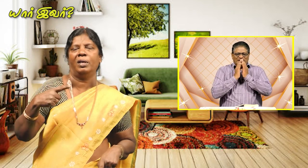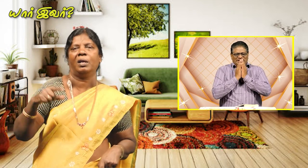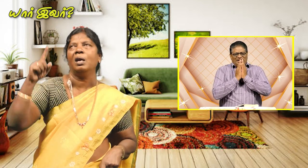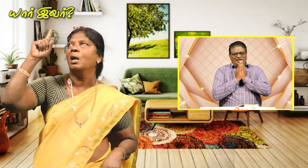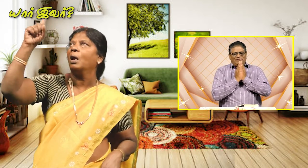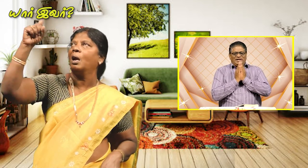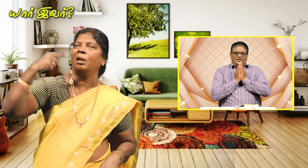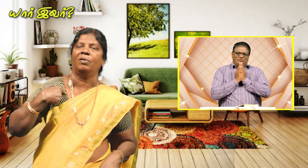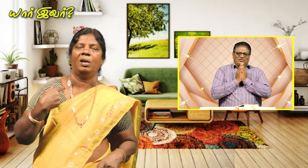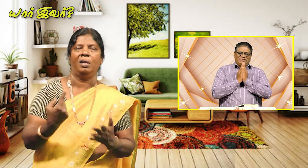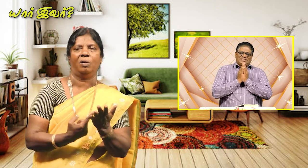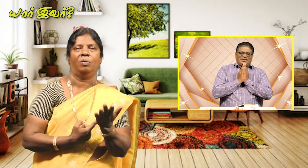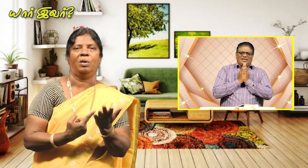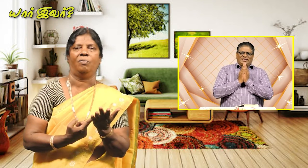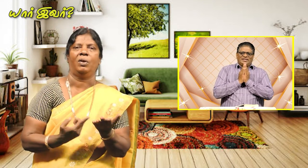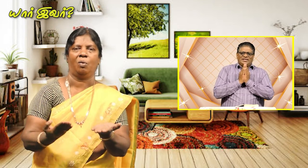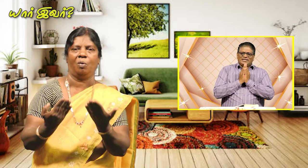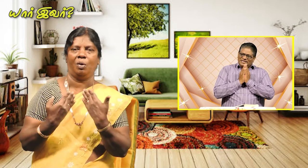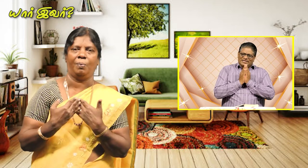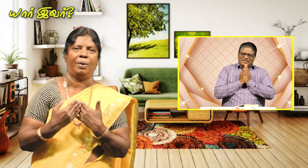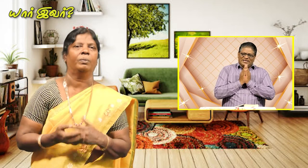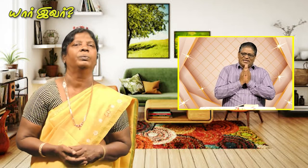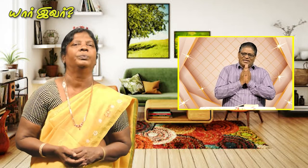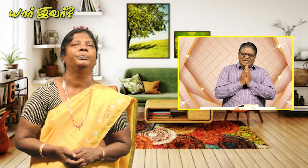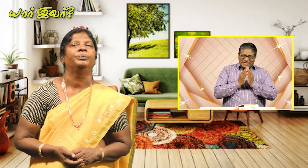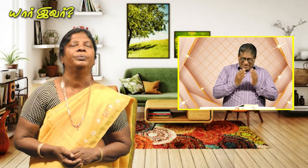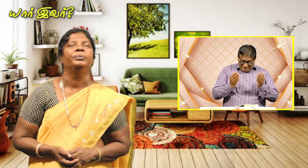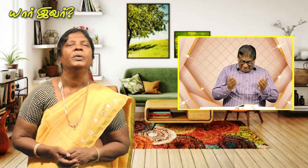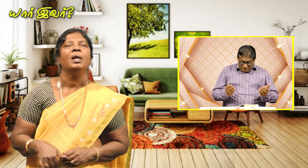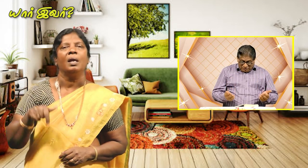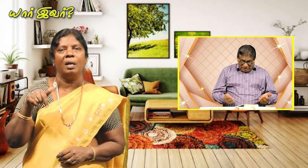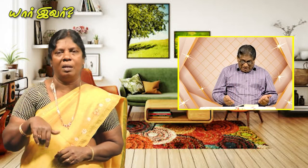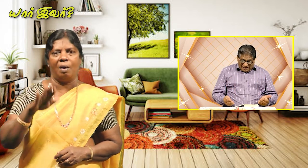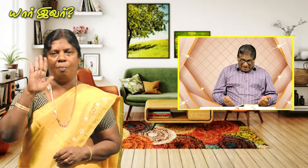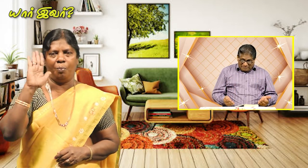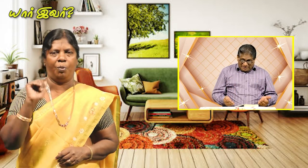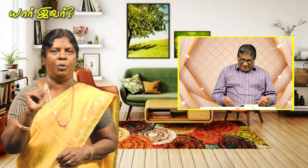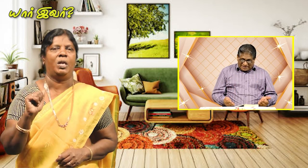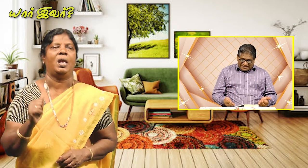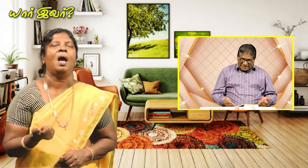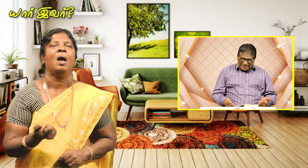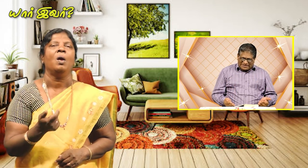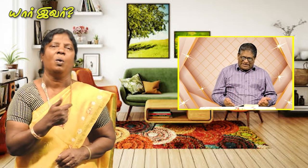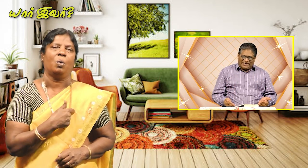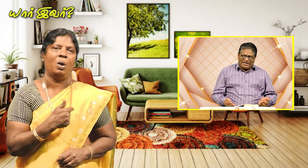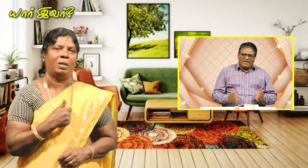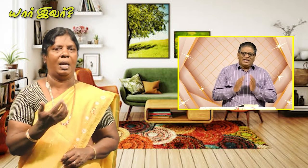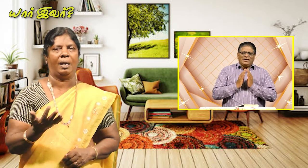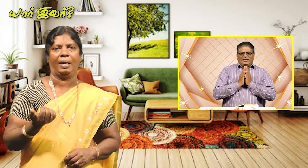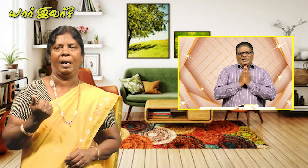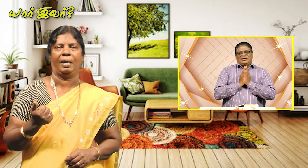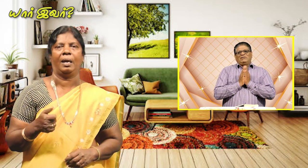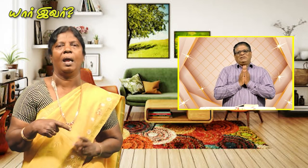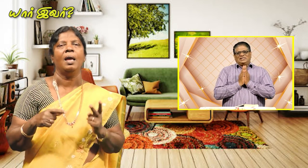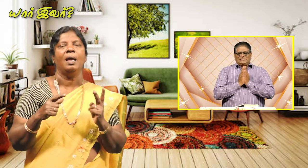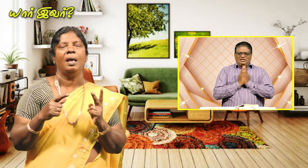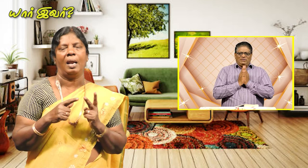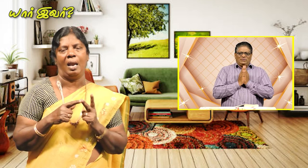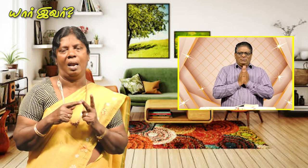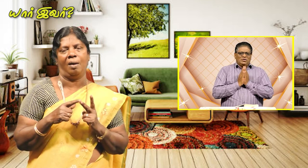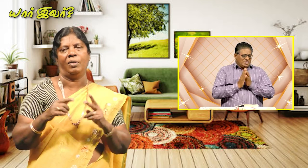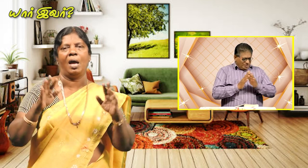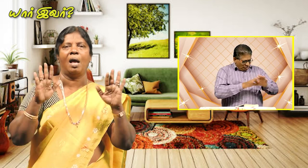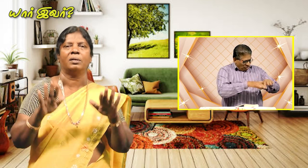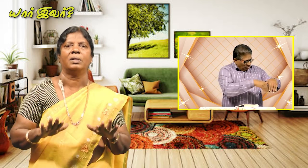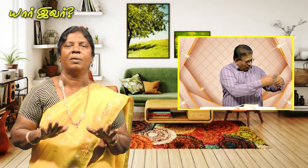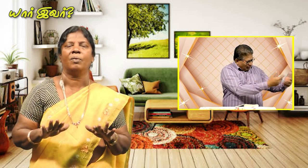வாழுவதற்கு இந்த கடவுள் எனக்கு உதவி செய்கிறார். இது இந்த புதிய இயல்பில் எனக்கு கிடைக்கிற ரெண்டாவது